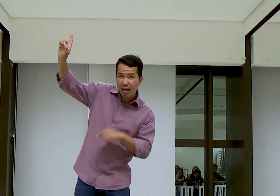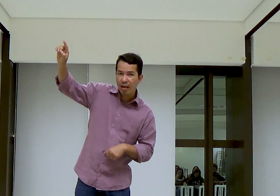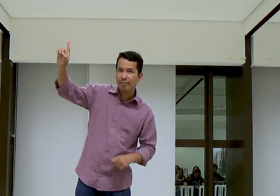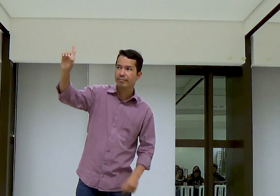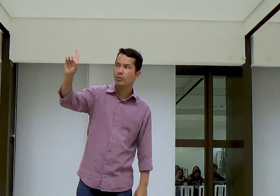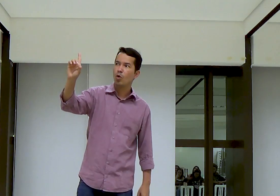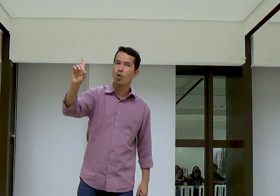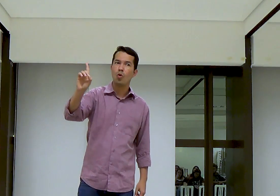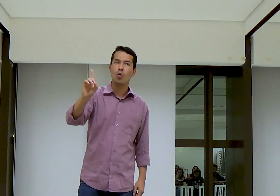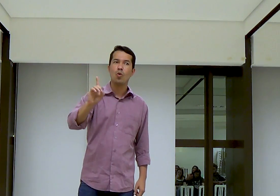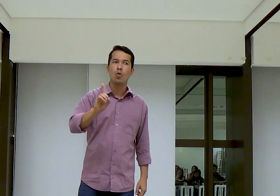de Deus,